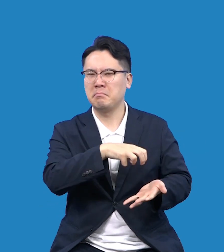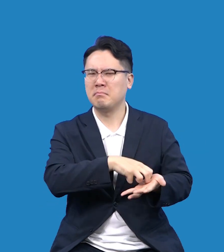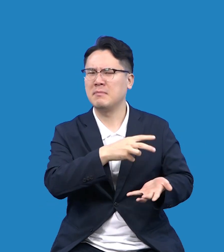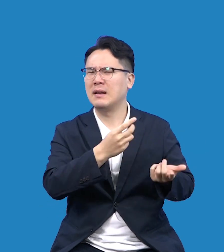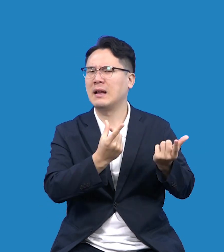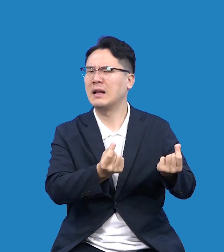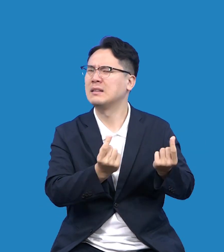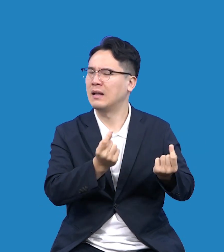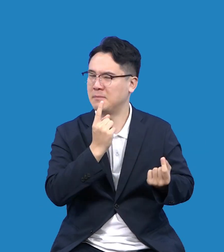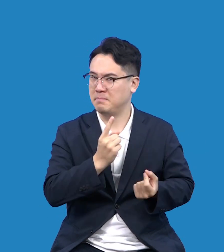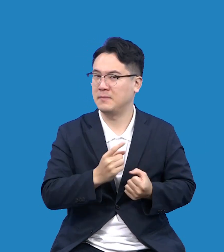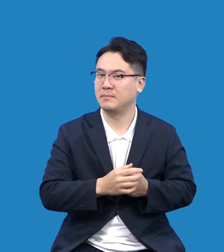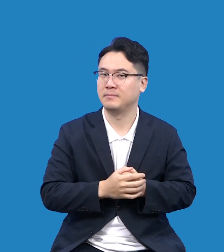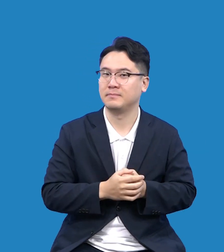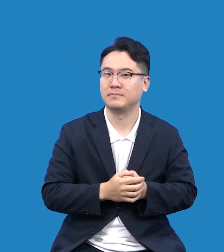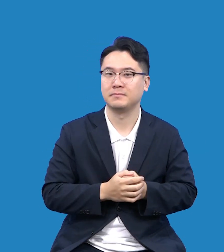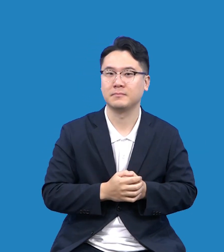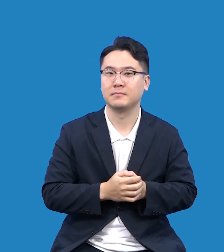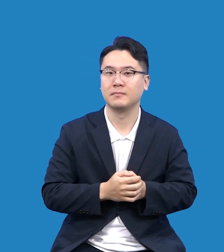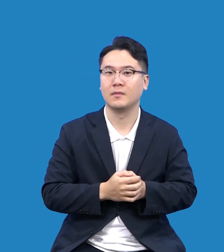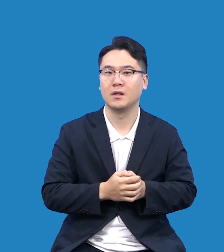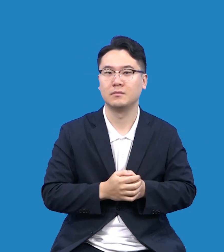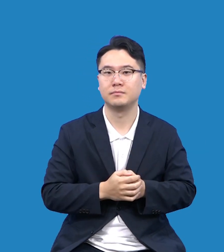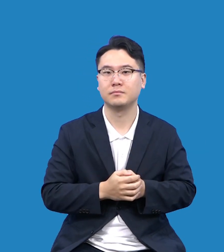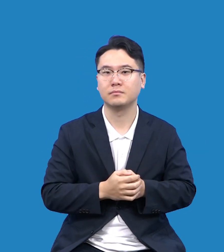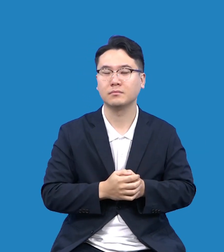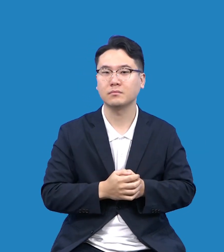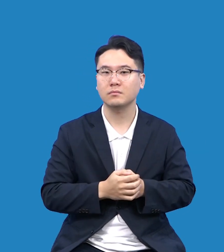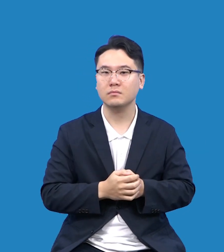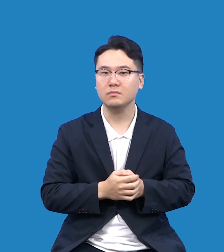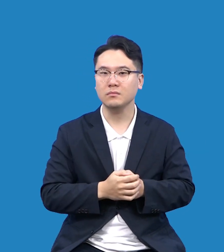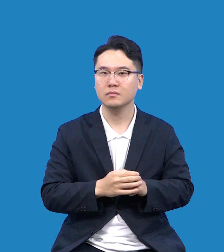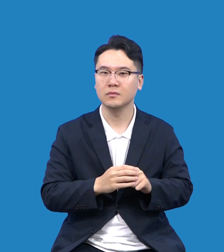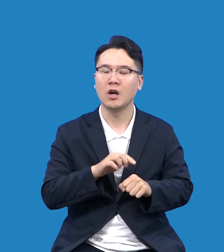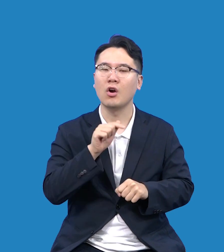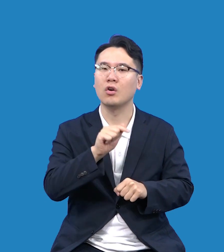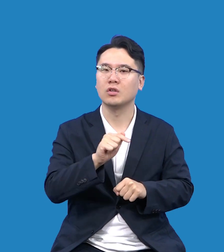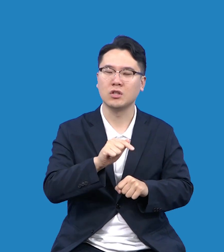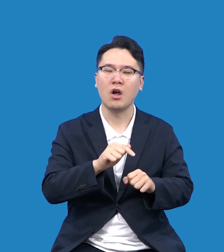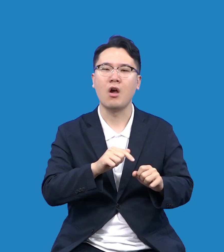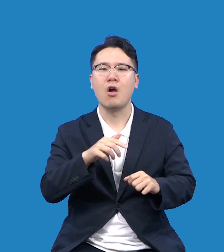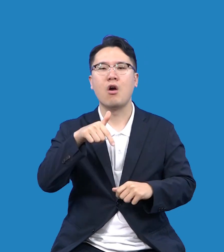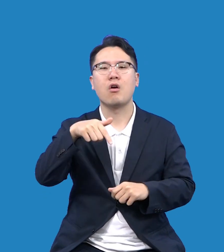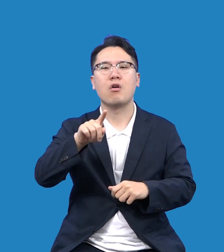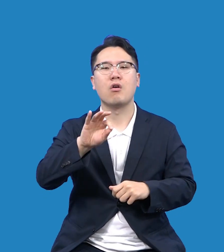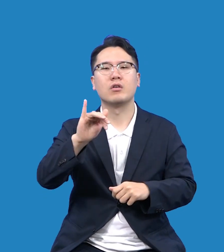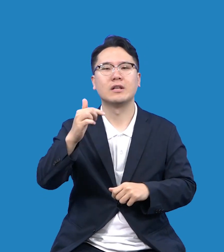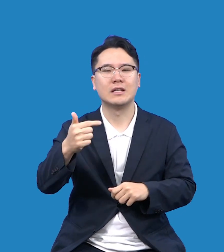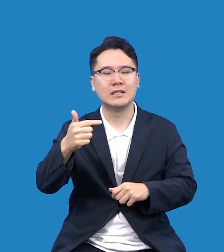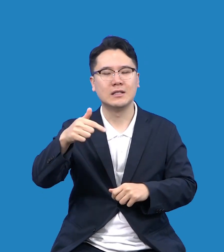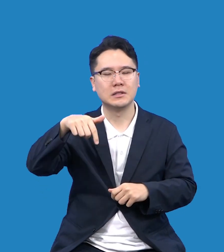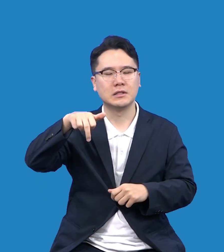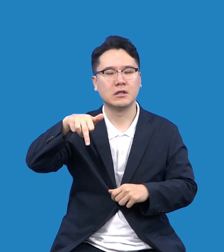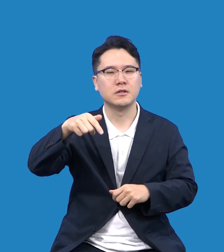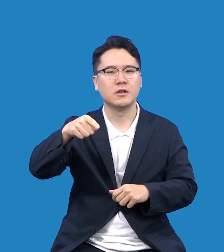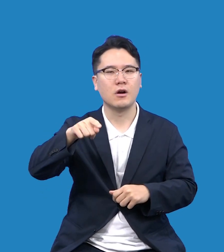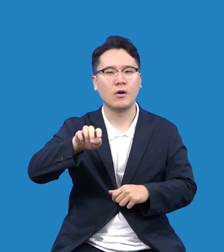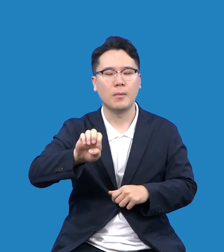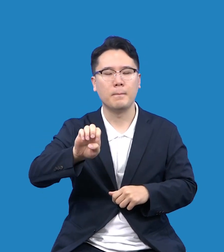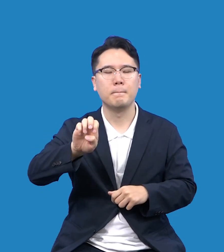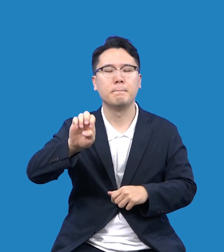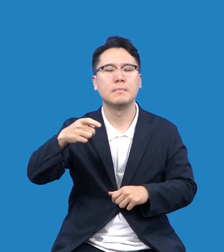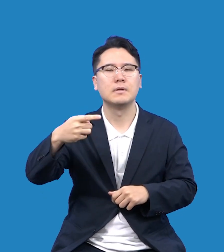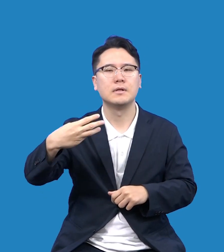오늘날도 사용하는 두 가지 유명한 단어가 나옵니다. 소위 거인 컴플렉스, 자이언트 컴플렉스. 그